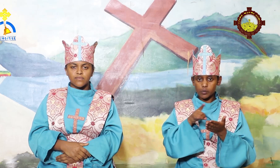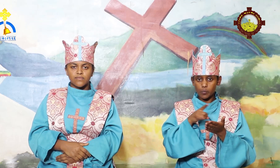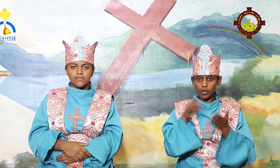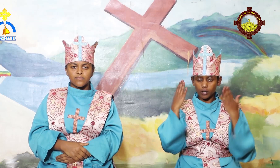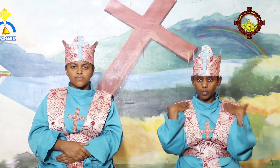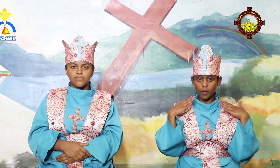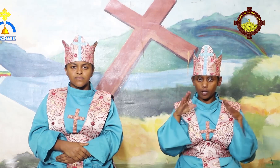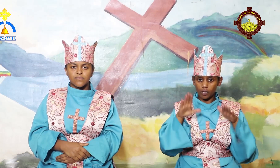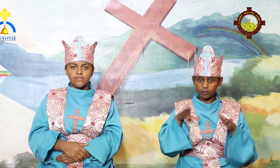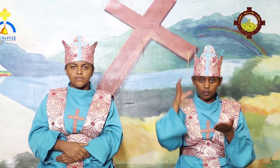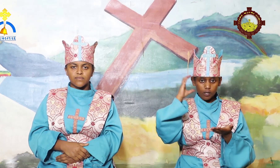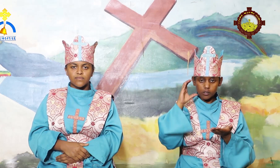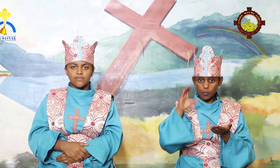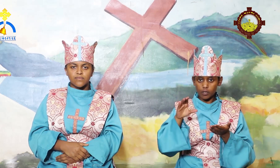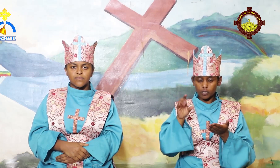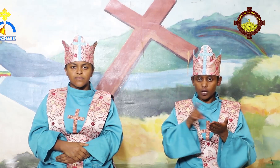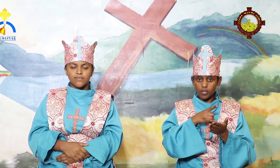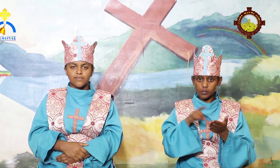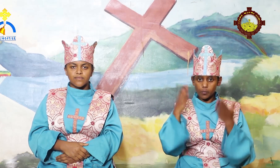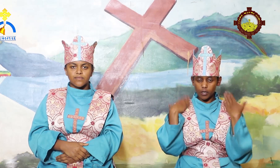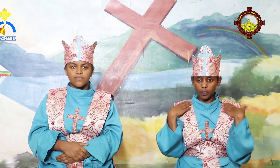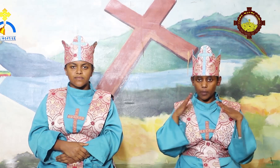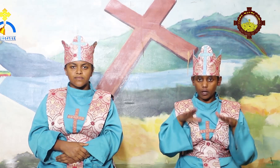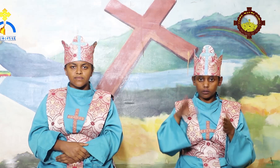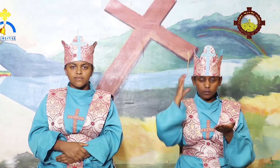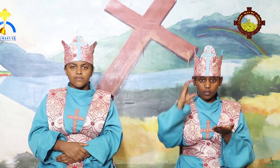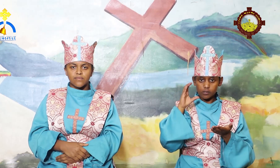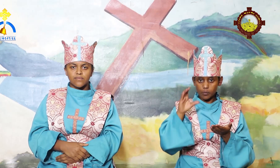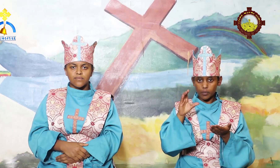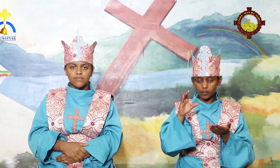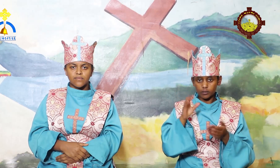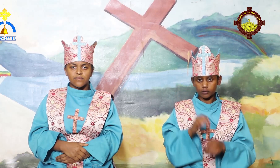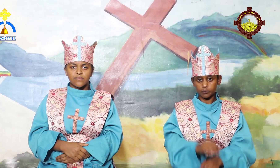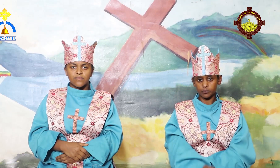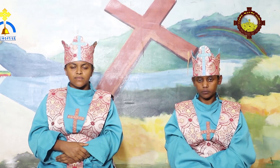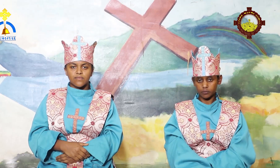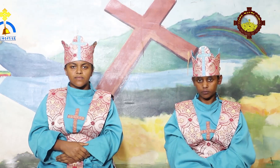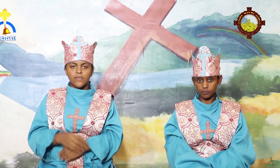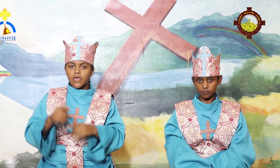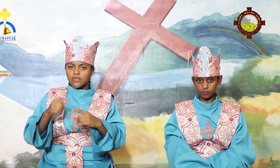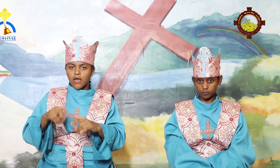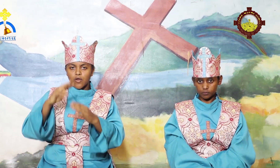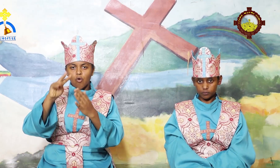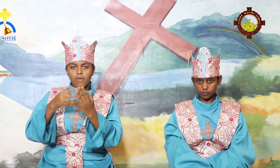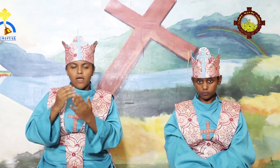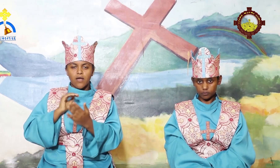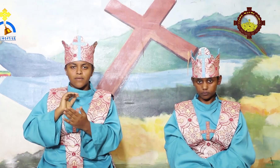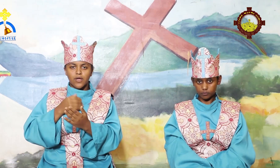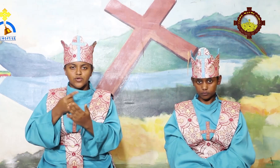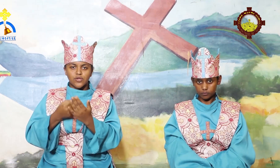ያሰማልን። ዝማሬ መላእክትን ያሰማልን። ዝማሬ መላእክትን ያሰማልን። የዛሬው መርሃ